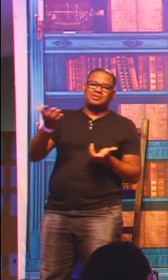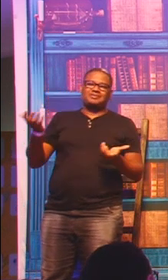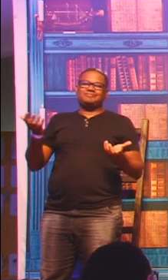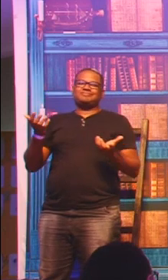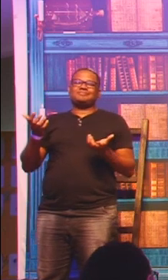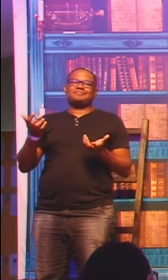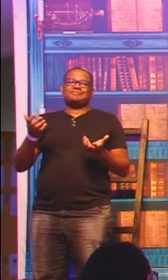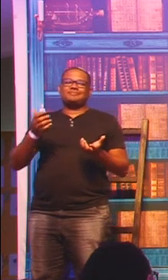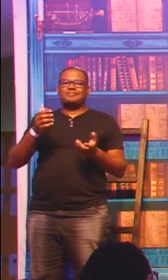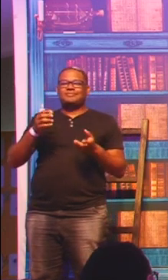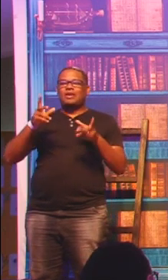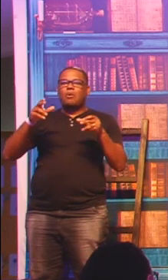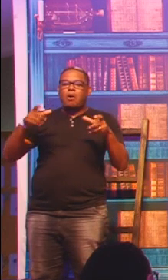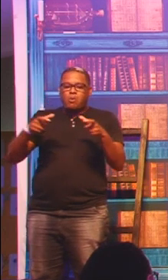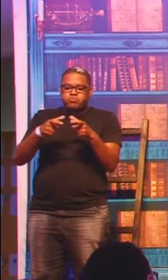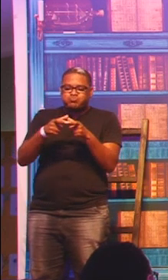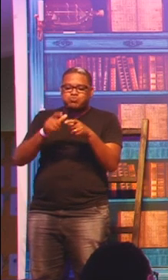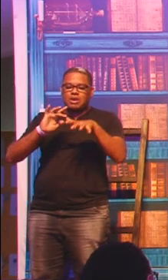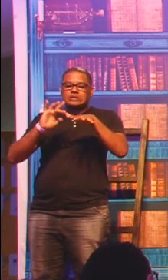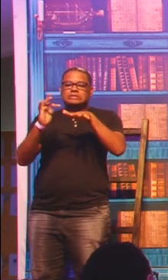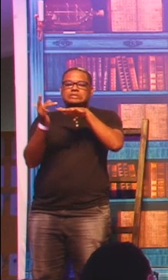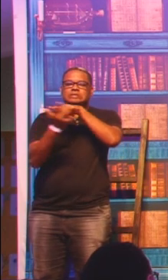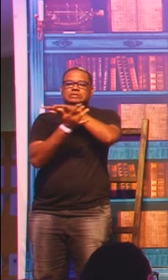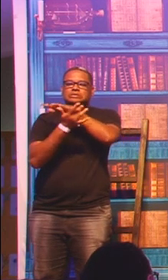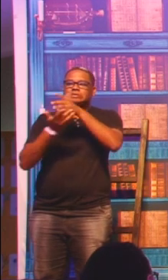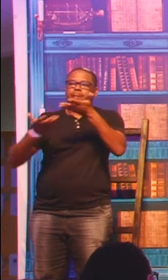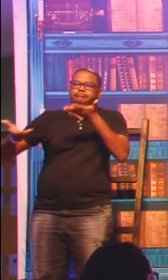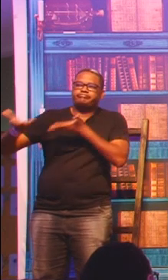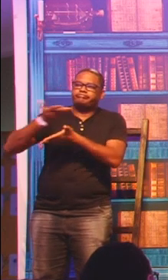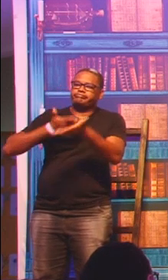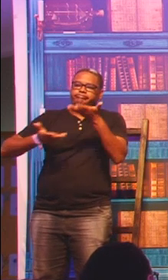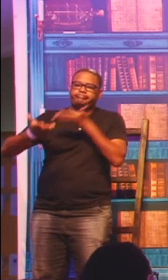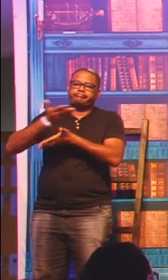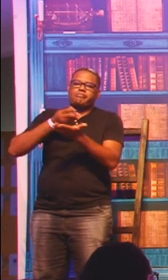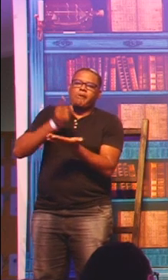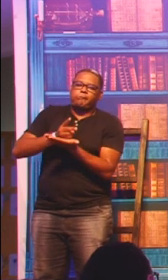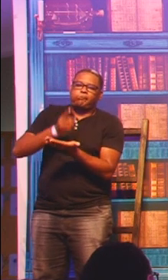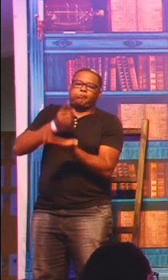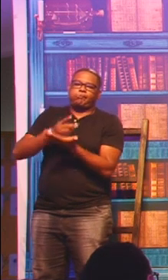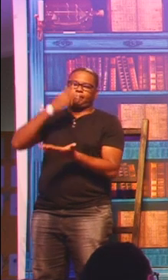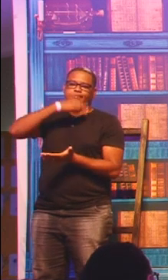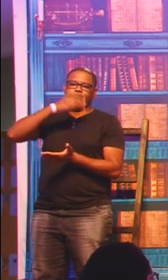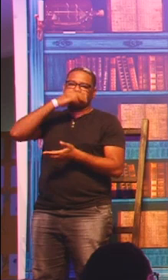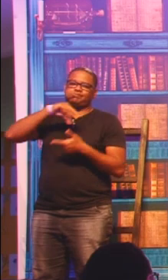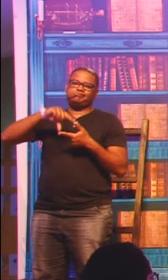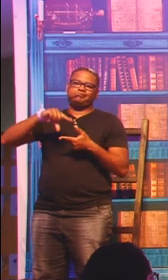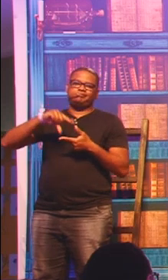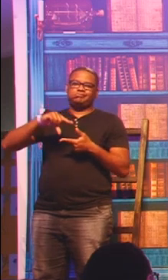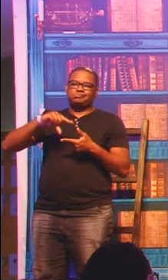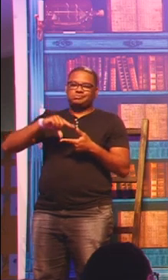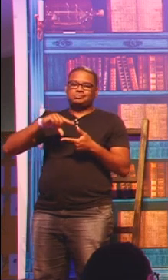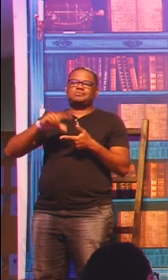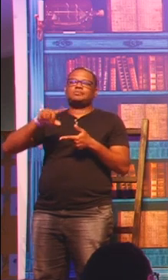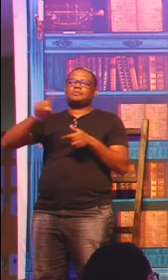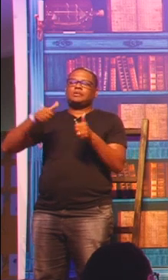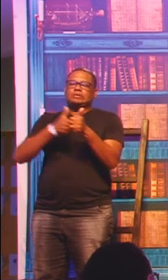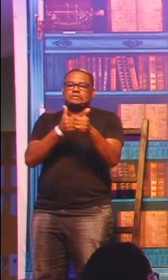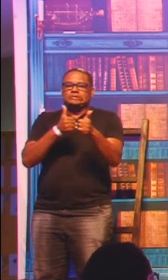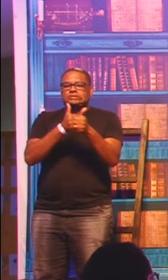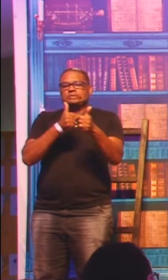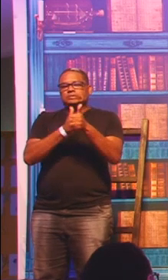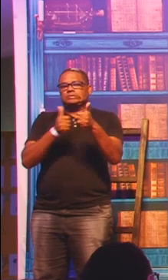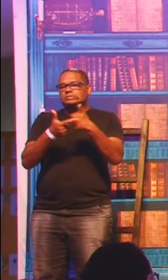que a gente fala que tem nas redes sociais e que são os nossos leitores mais cativos e mais